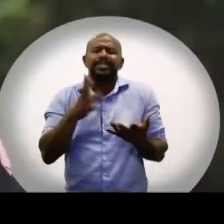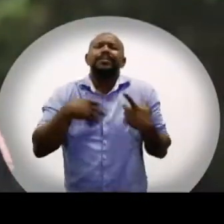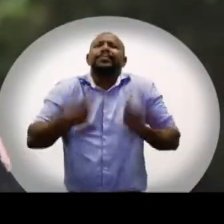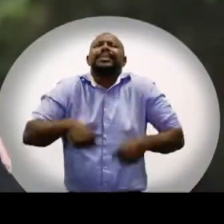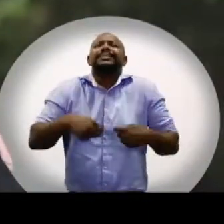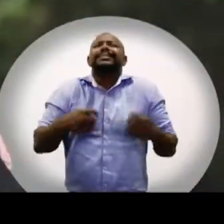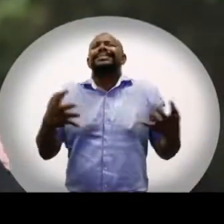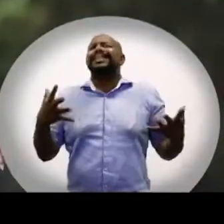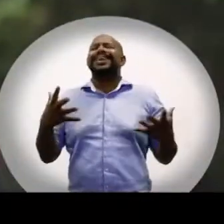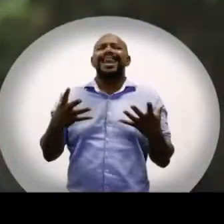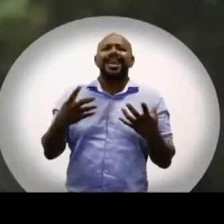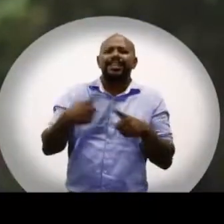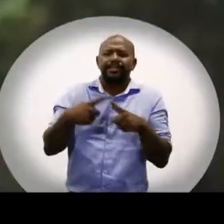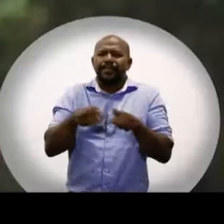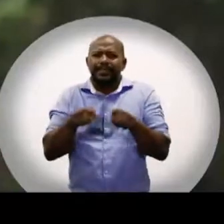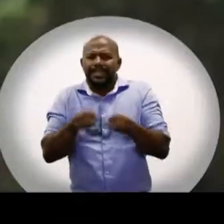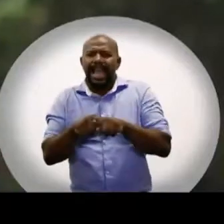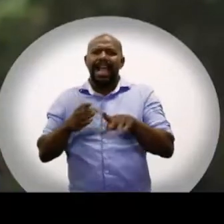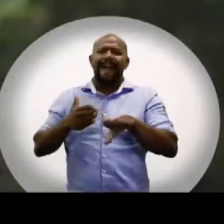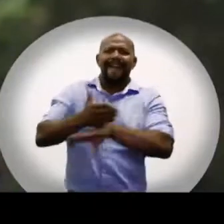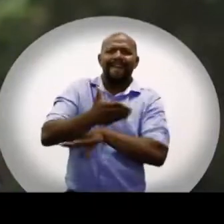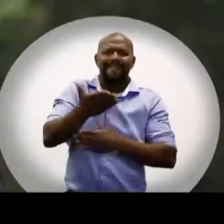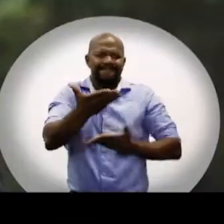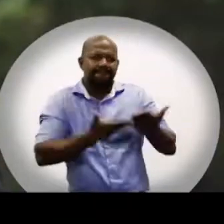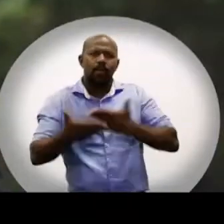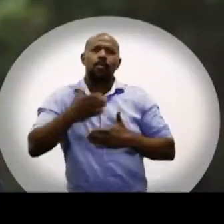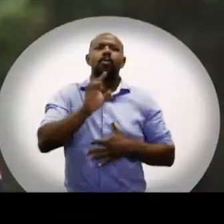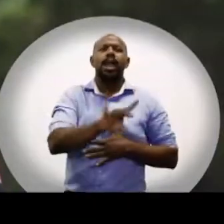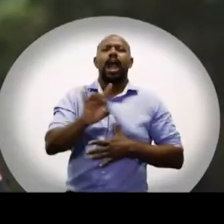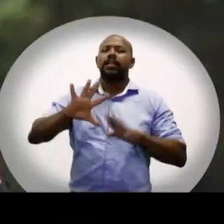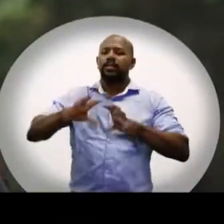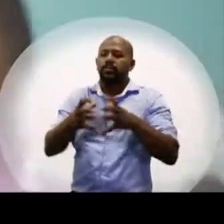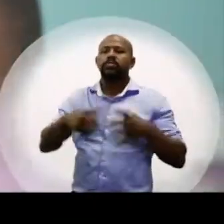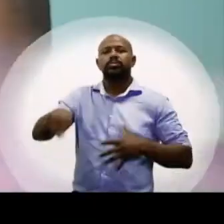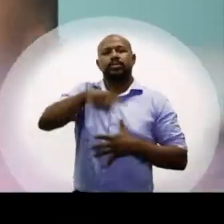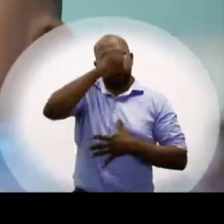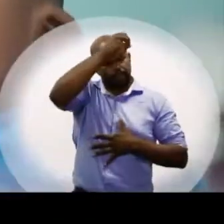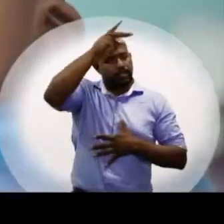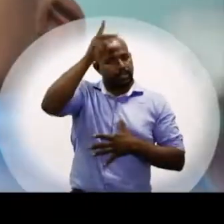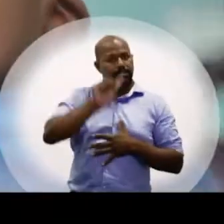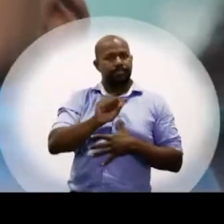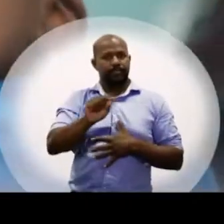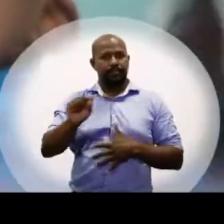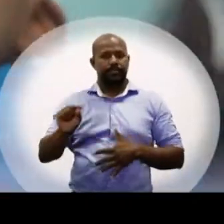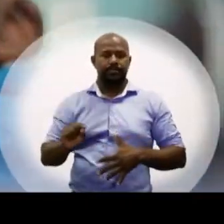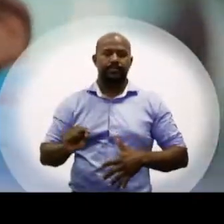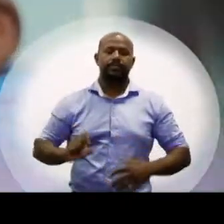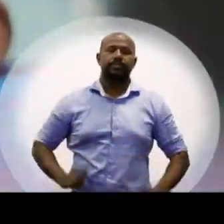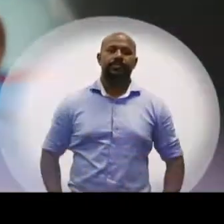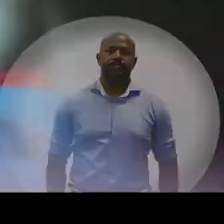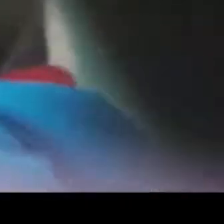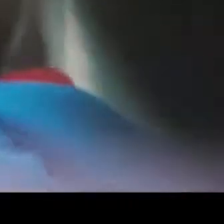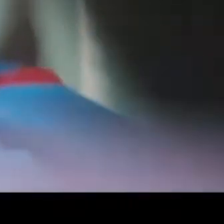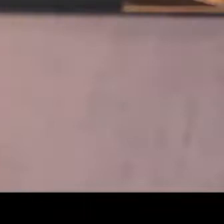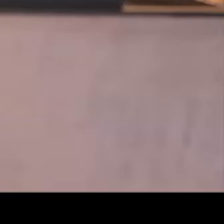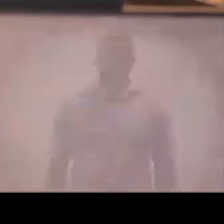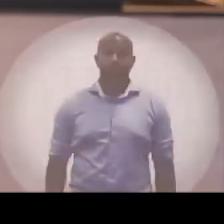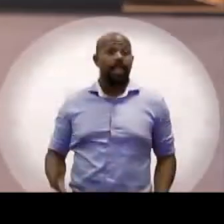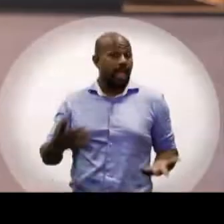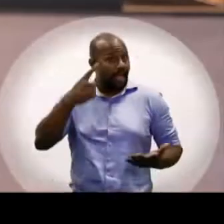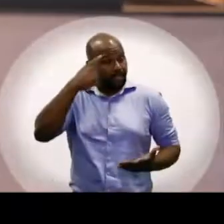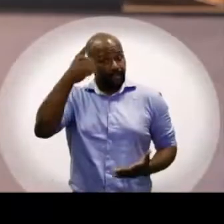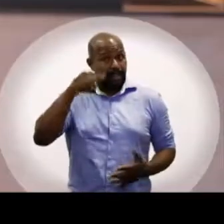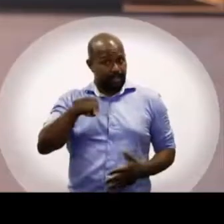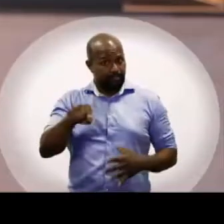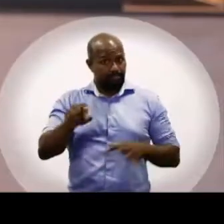gente precisa estar fazendo as interferências com os multiplicadores no nosso município. Liliane.